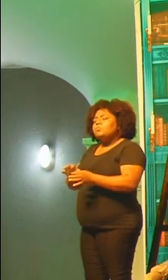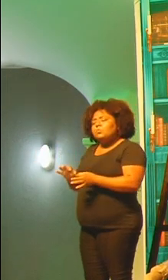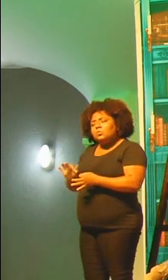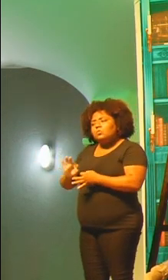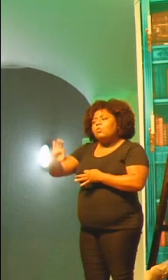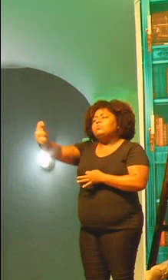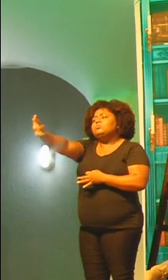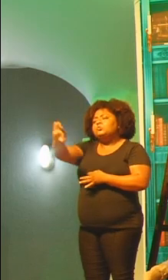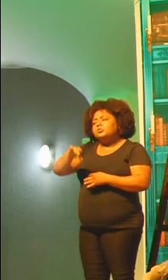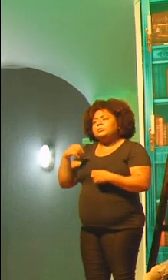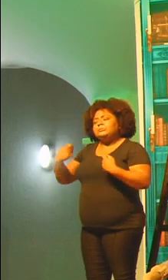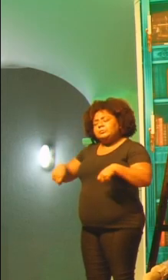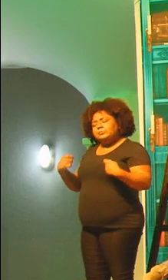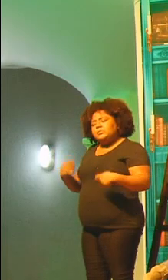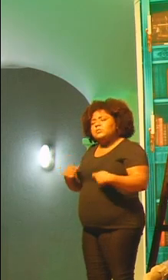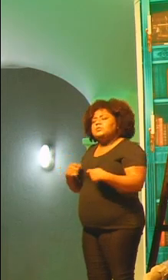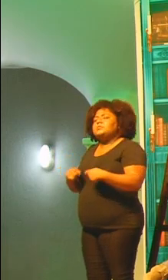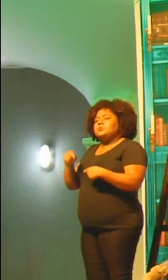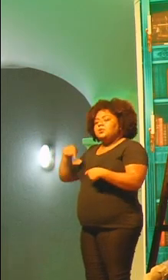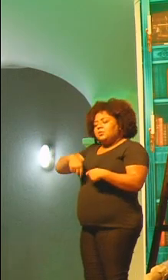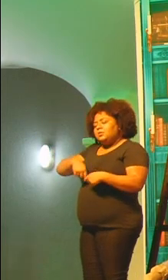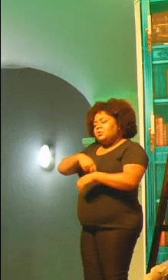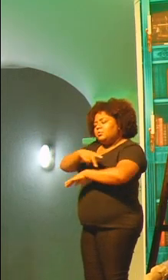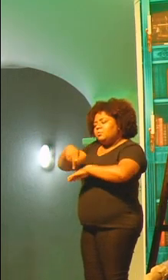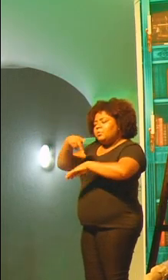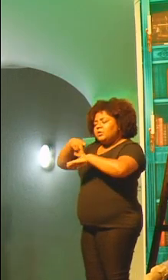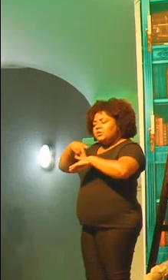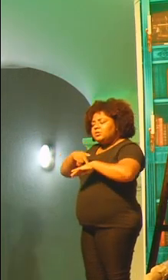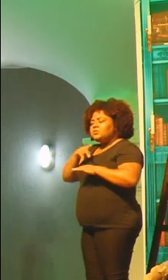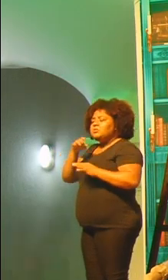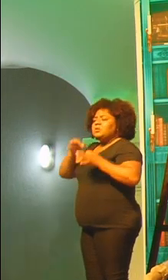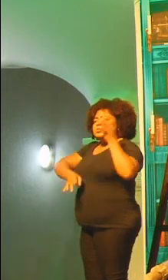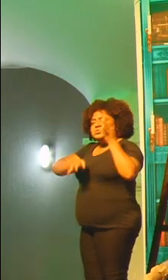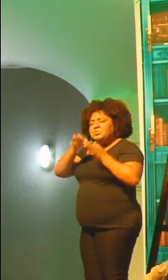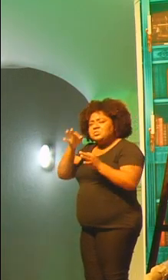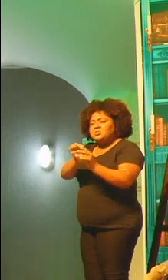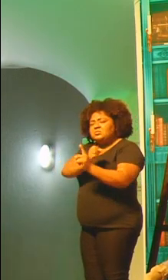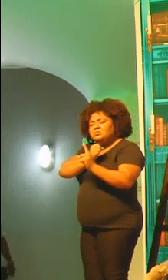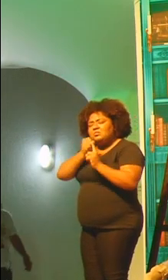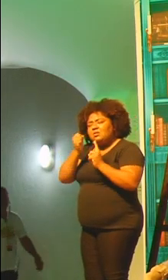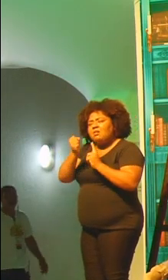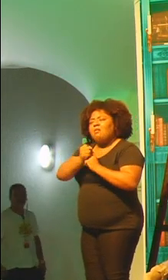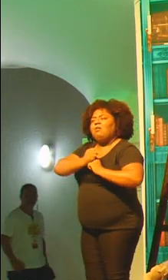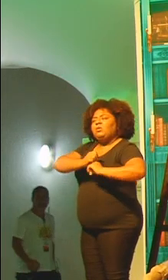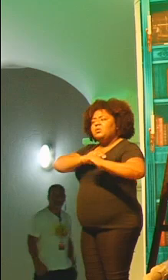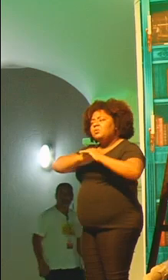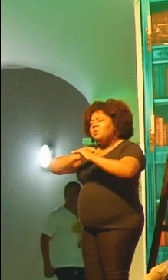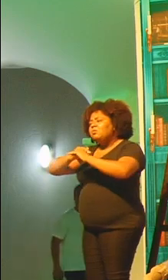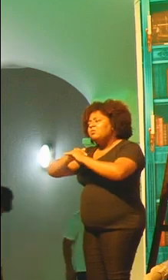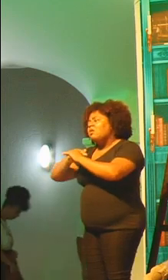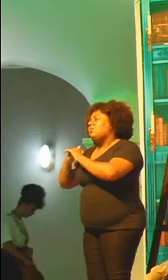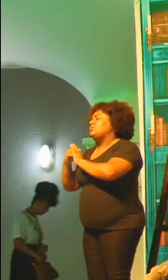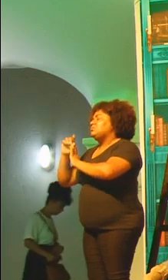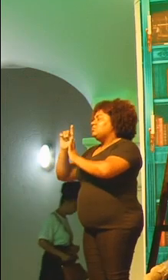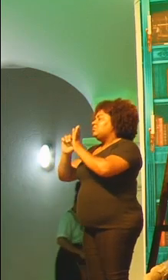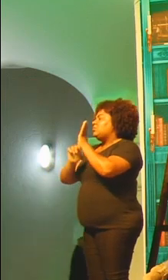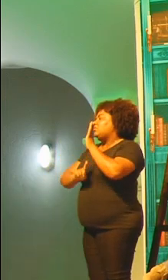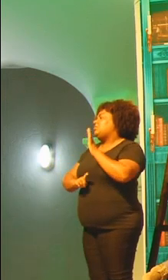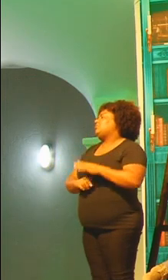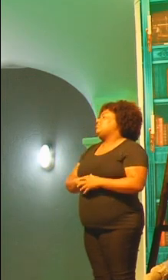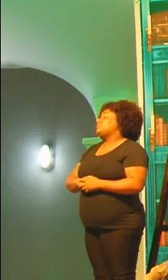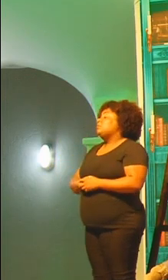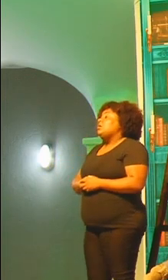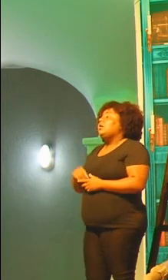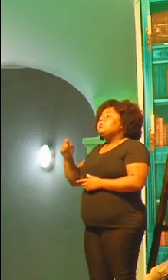nesse país, para que a gente tenha justiça social, para que a gente tenha igualdade de direitos, né? Para que a